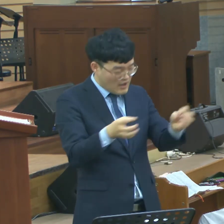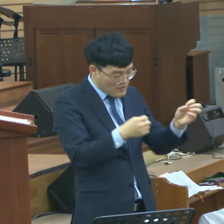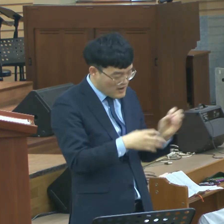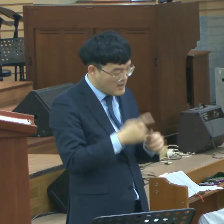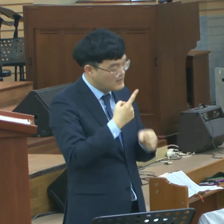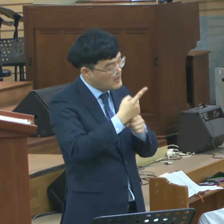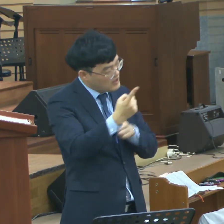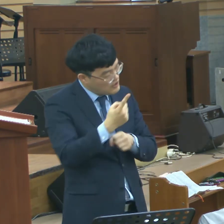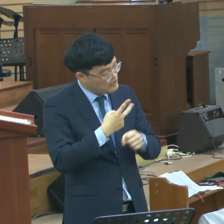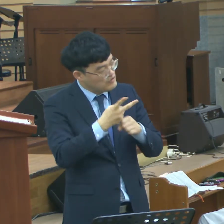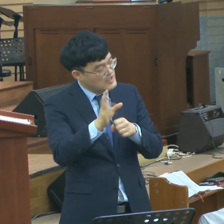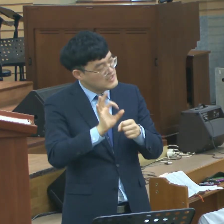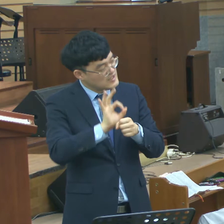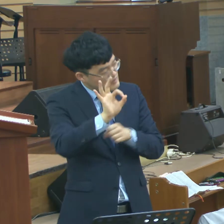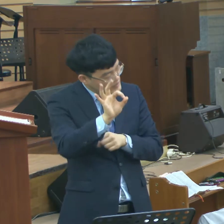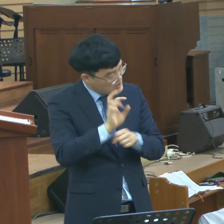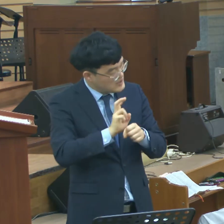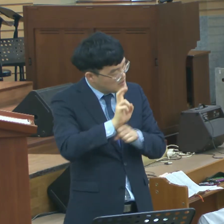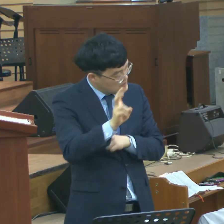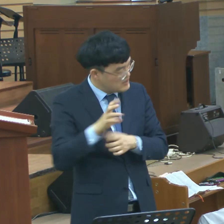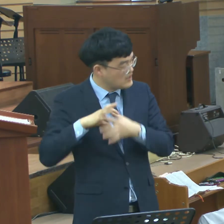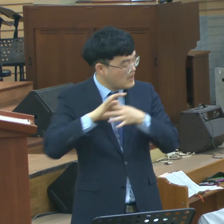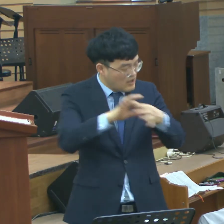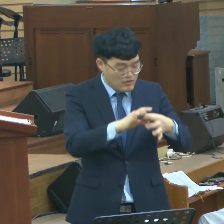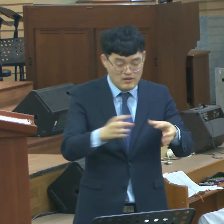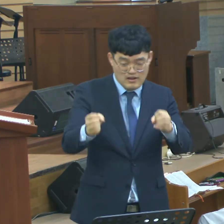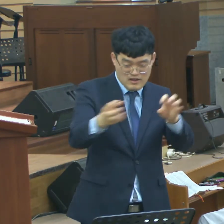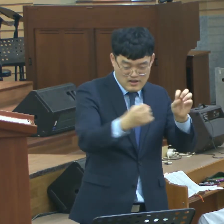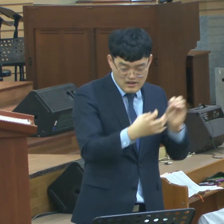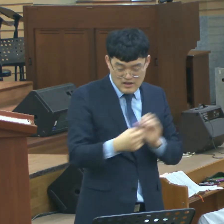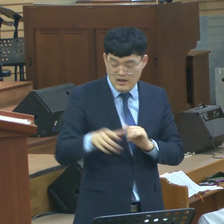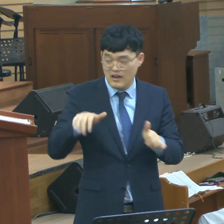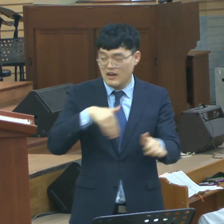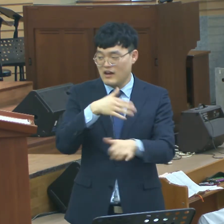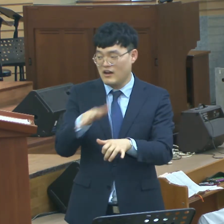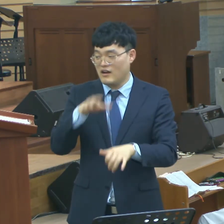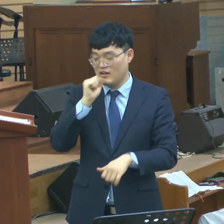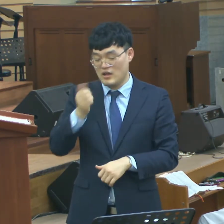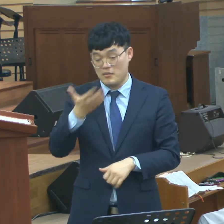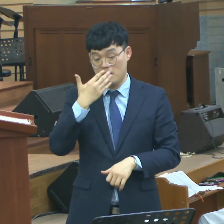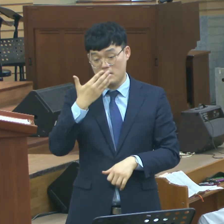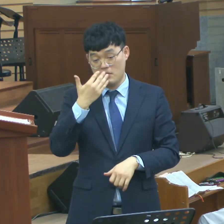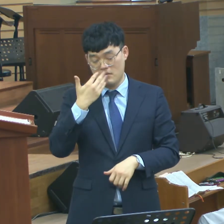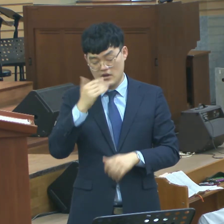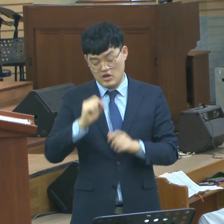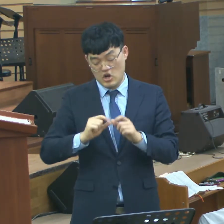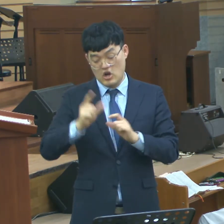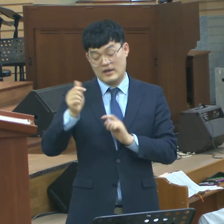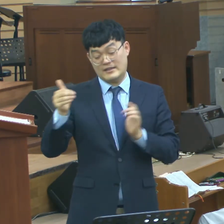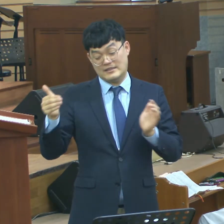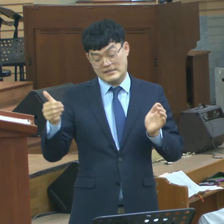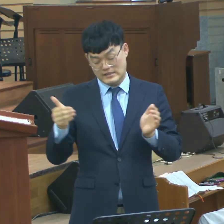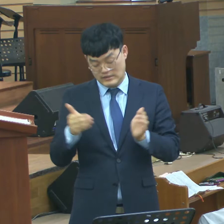내년도 그 다음에도 10년 후에도 계속 하는 거예요. 그리고 이제 식사를 거의 마칠 즈음에